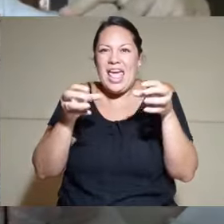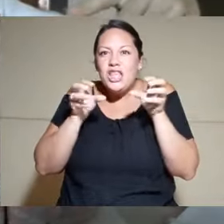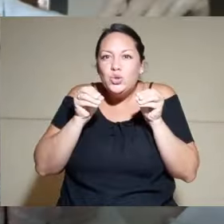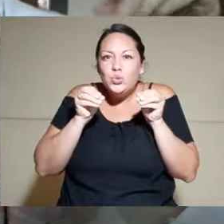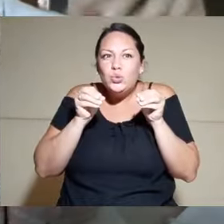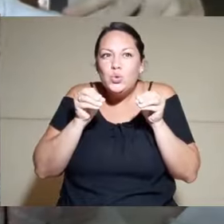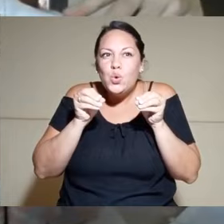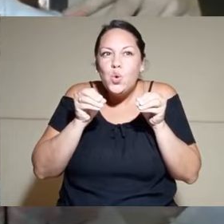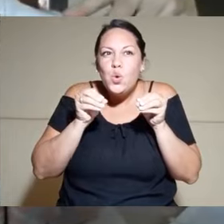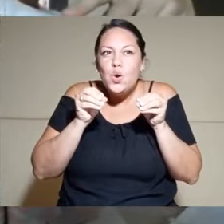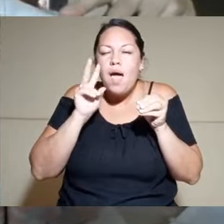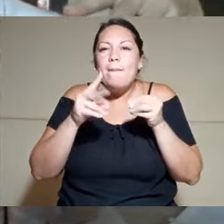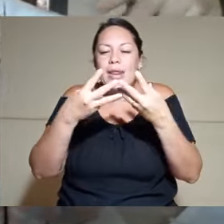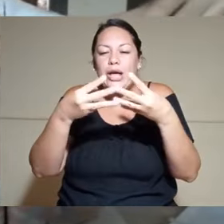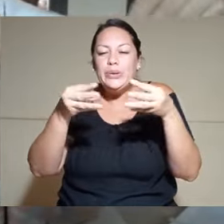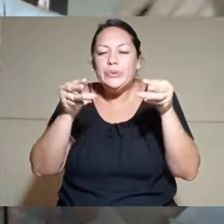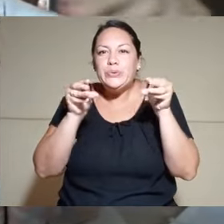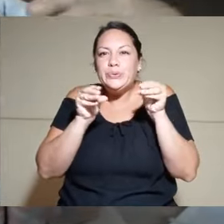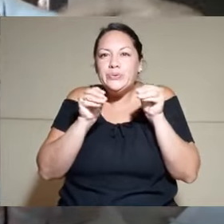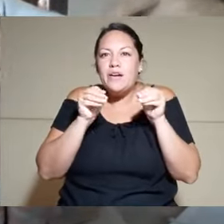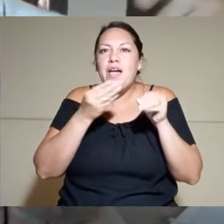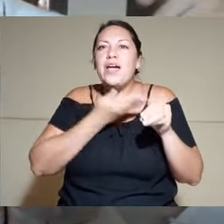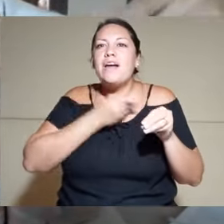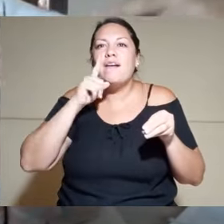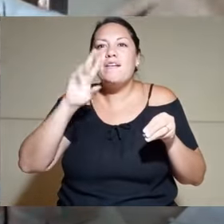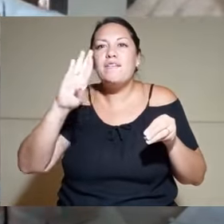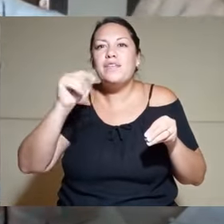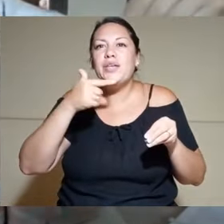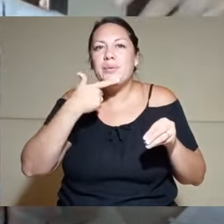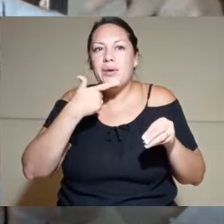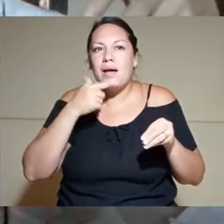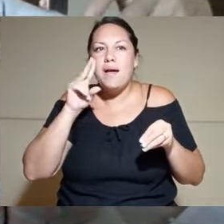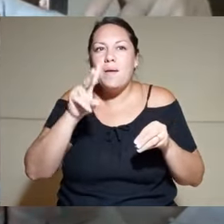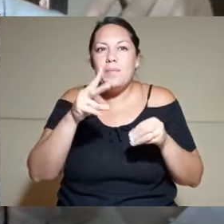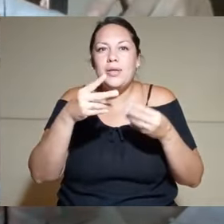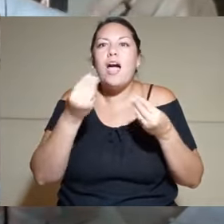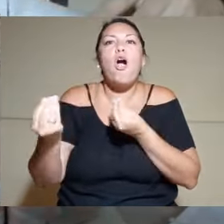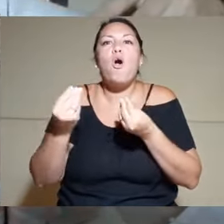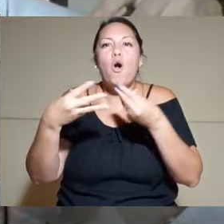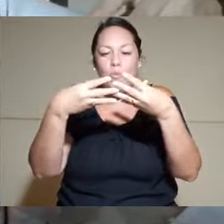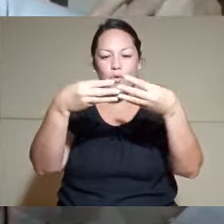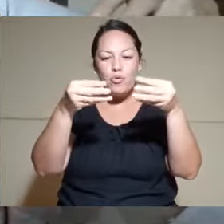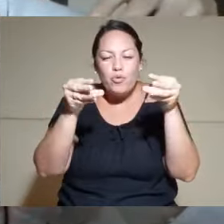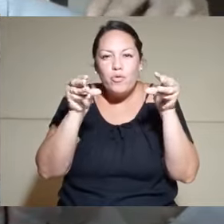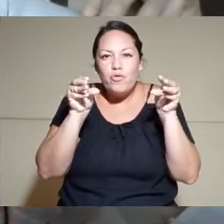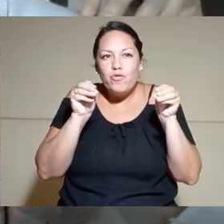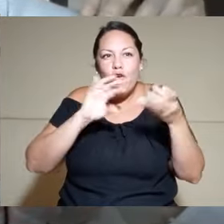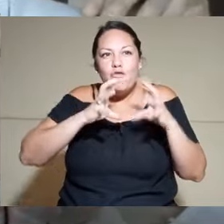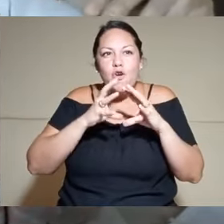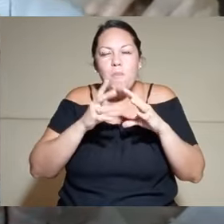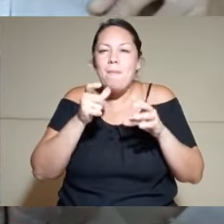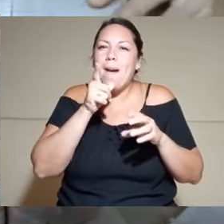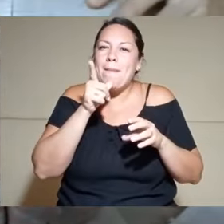cerebelo. Fíjense cómo el cerebelo no se pueden equivocar, porque fíjense la estructura, la trama que tienen las fibras del cerebelo. Después cuando tengamos